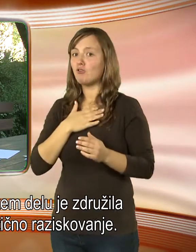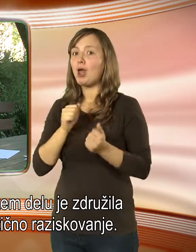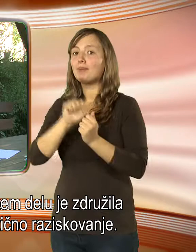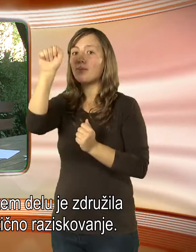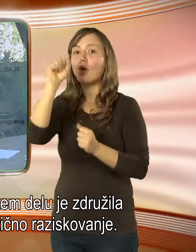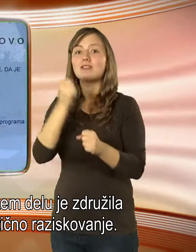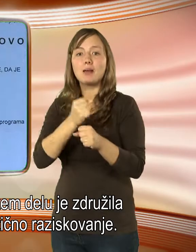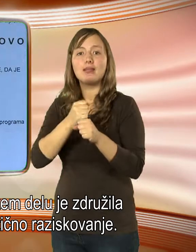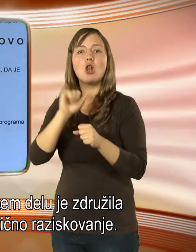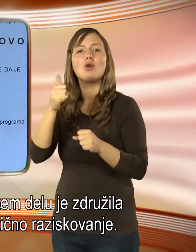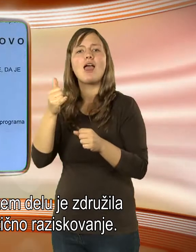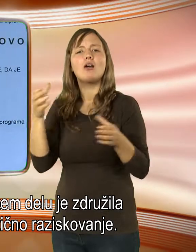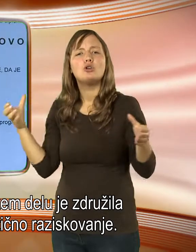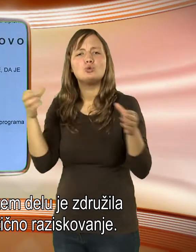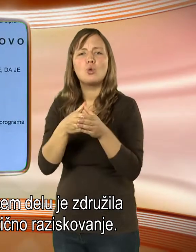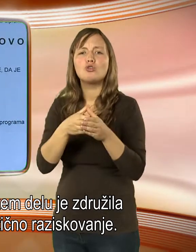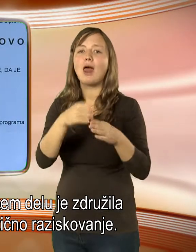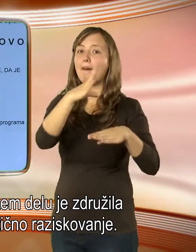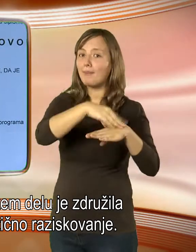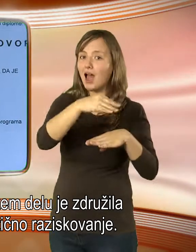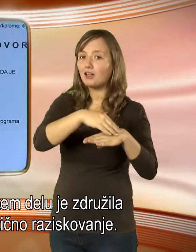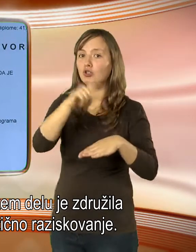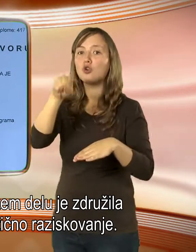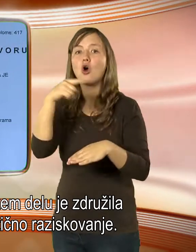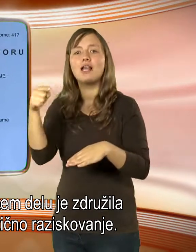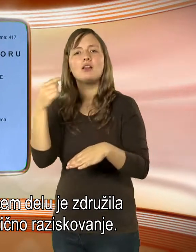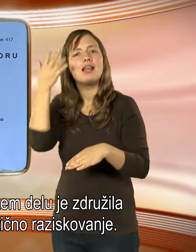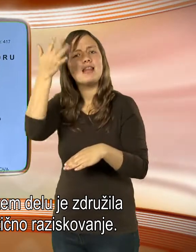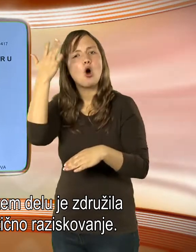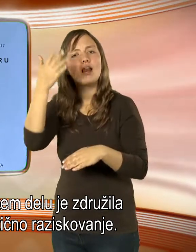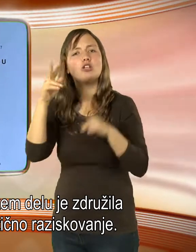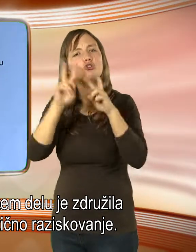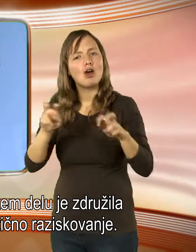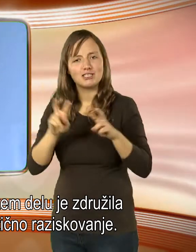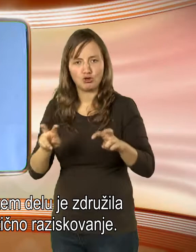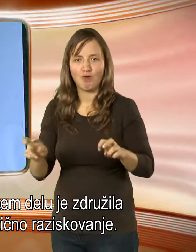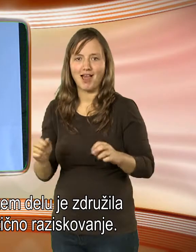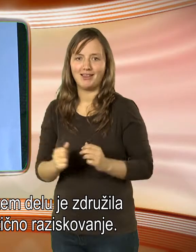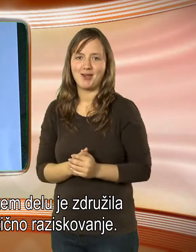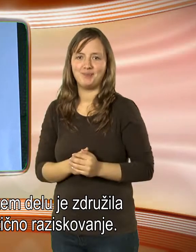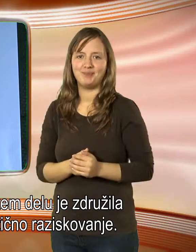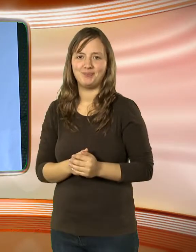V svojem diplomskem delu je združila praktično in teoretično raziskovanje.